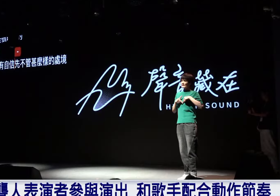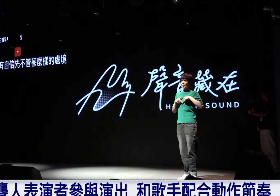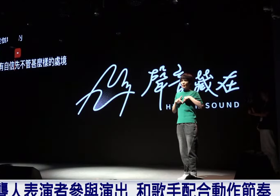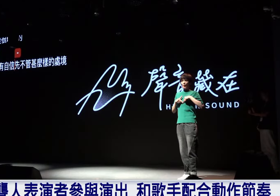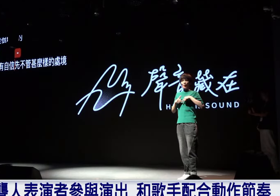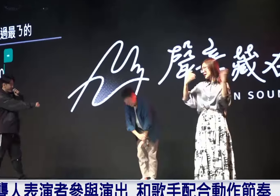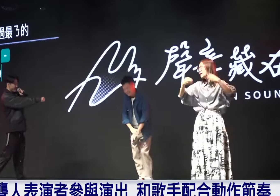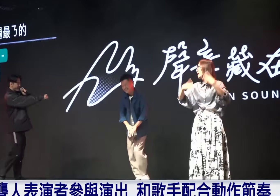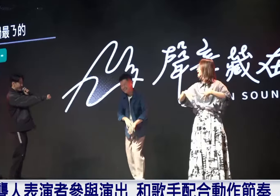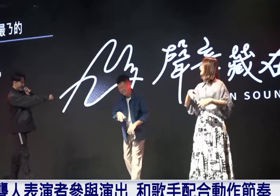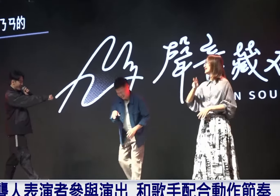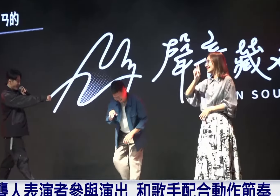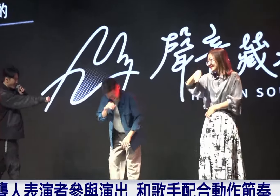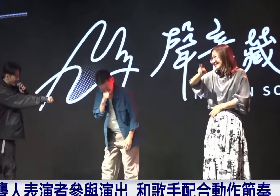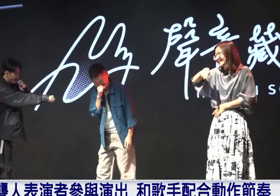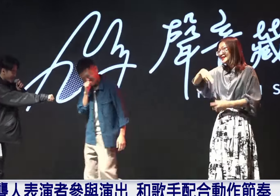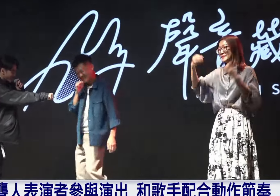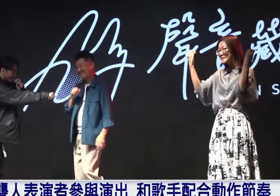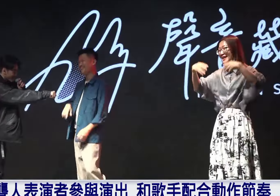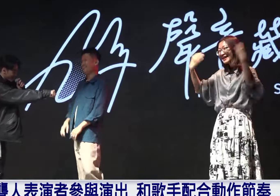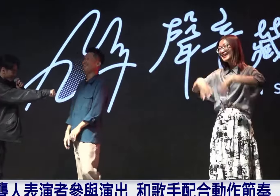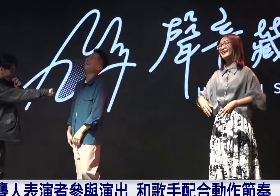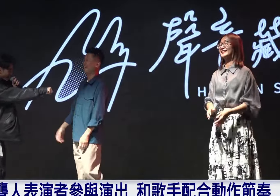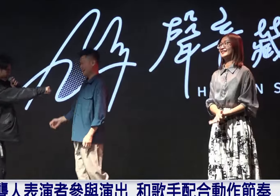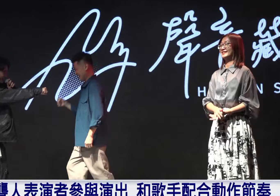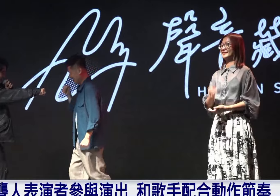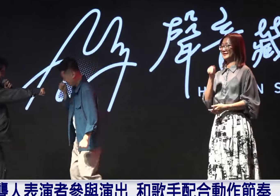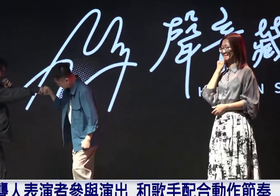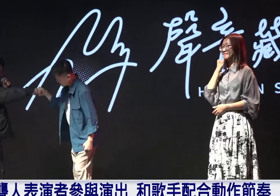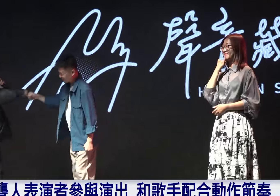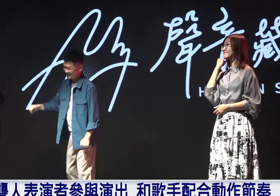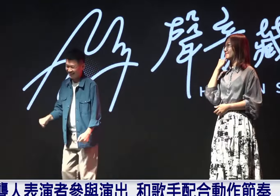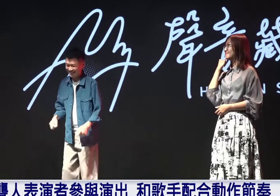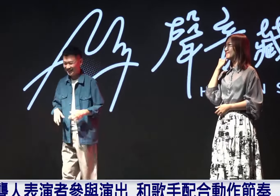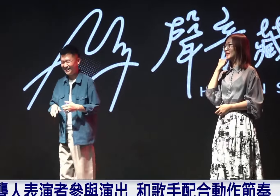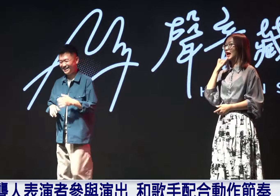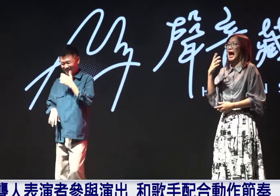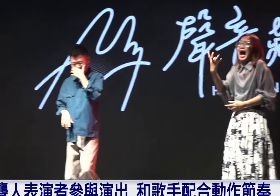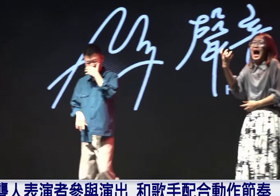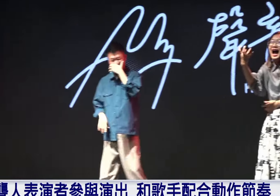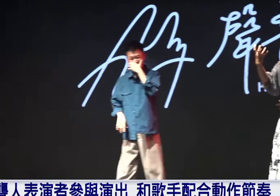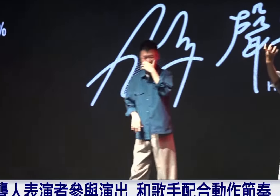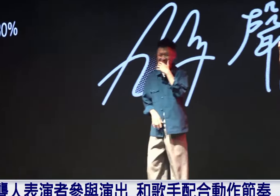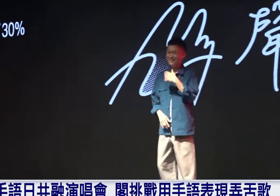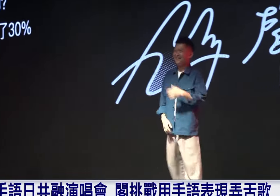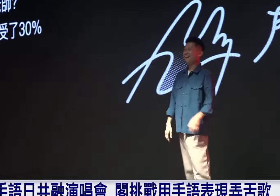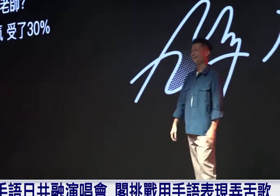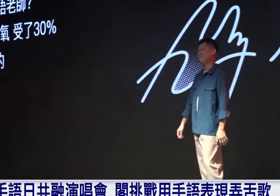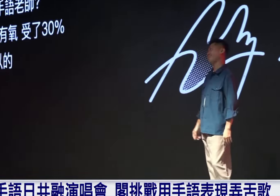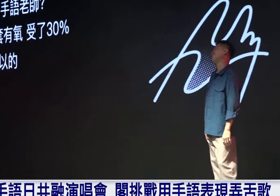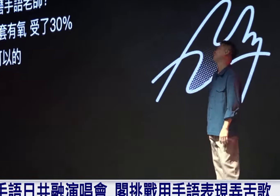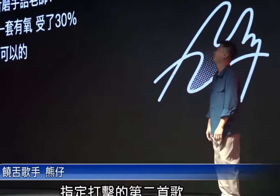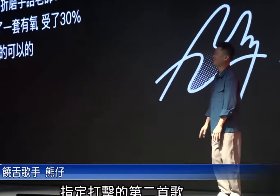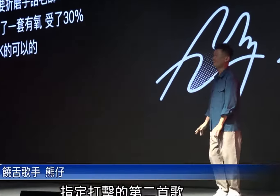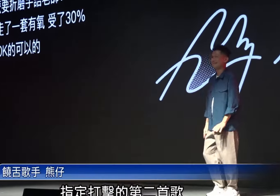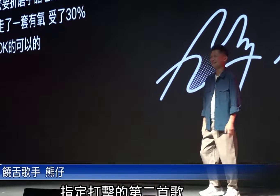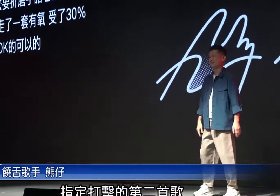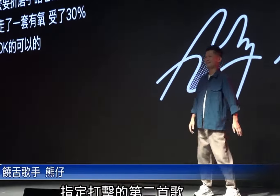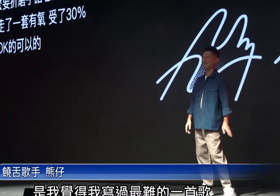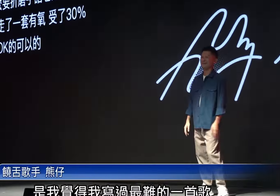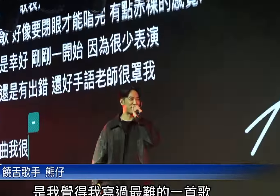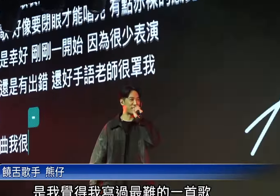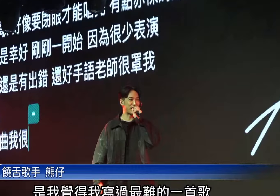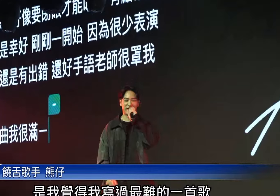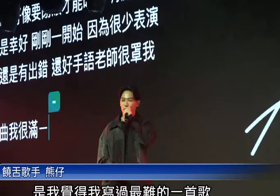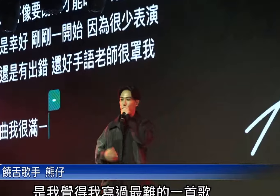还有一种较大胆的试验，就是用手语来表演饶舌的歌曲。 指定打击的第一首歌是我觉得我写过